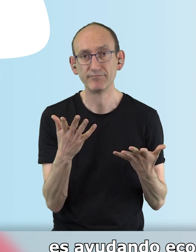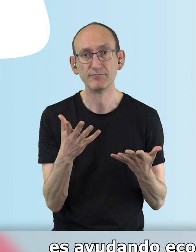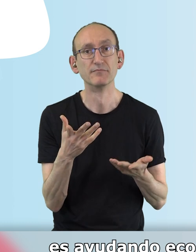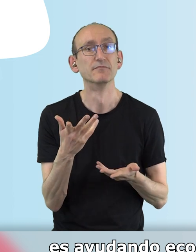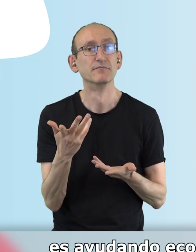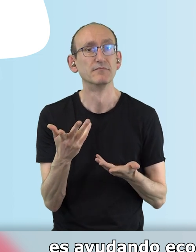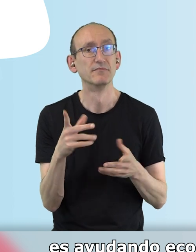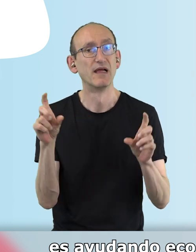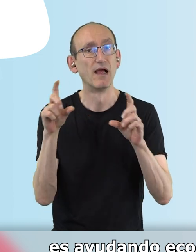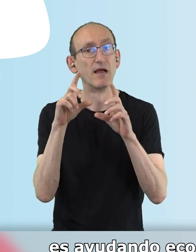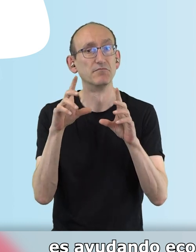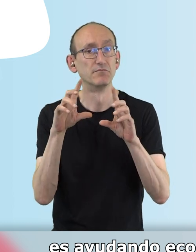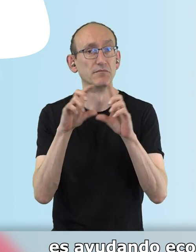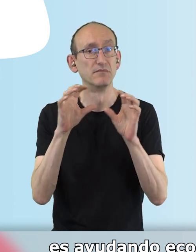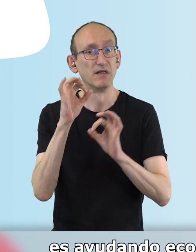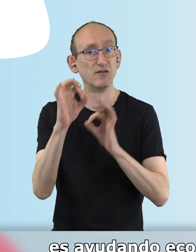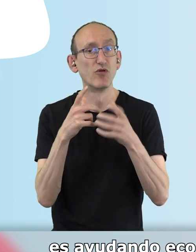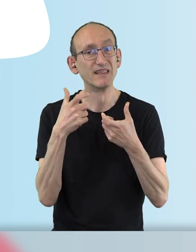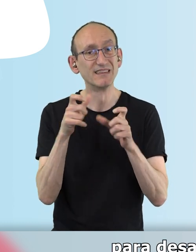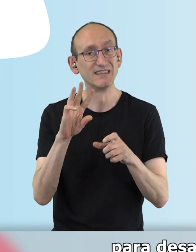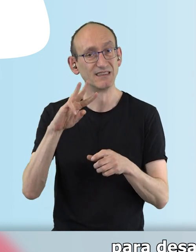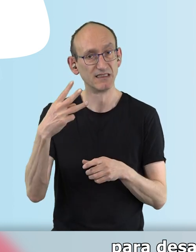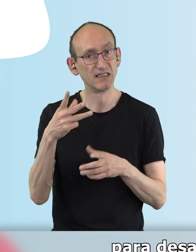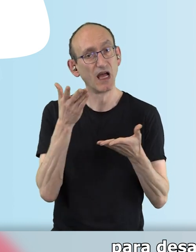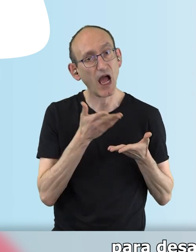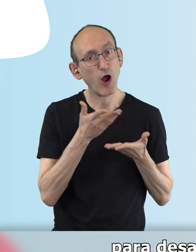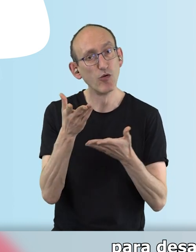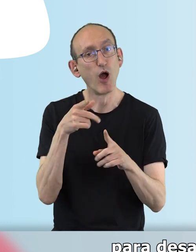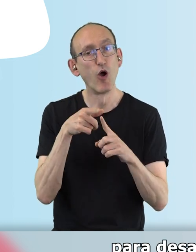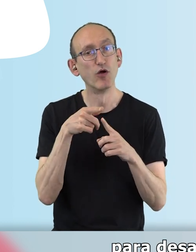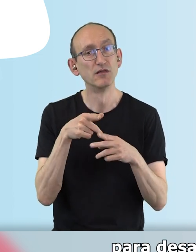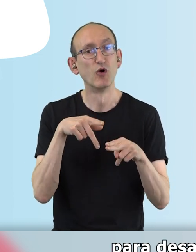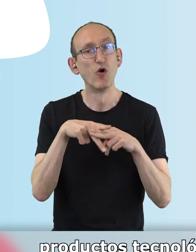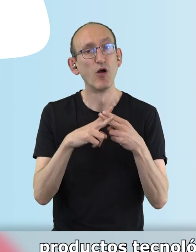ayudando económicamente a entidades del tercer sector para desarrollar